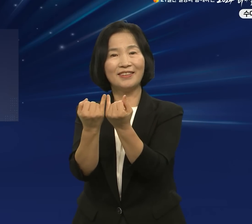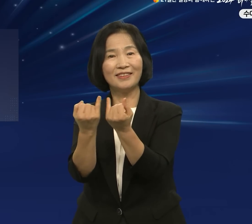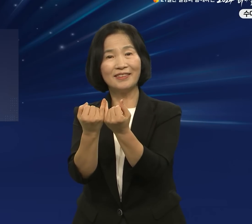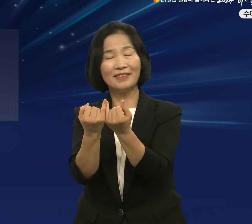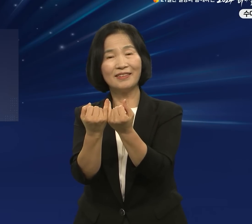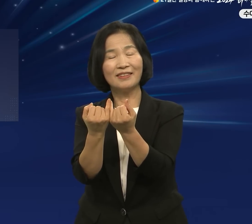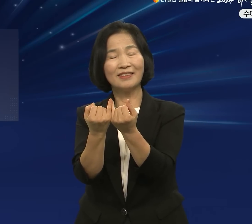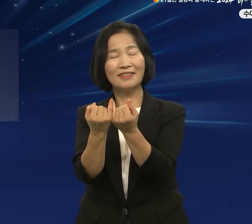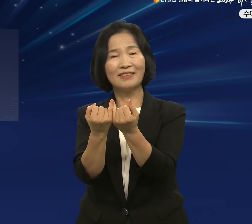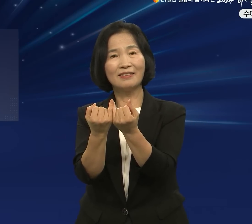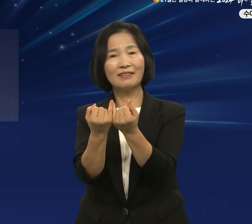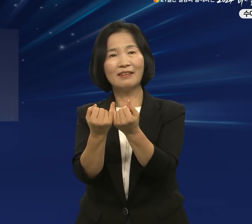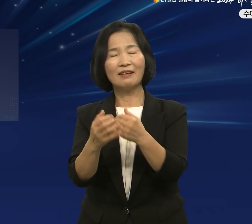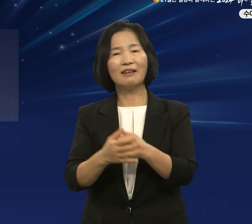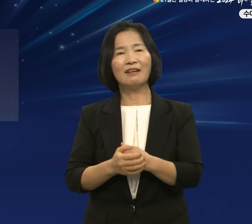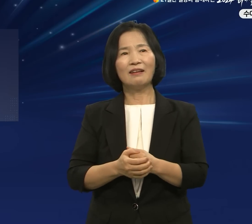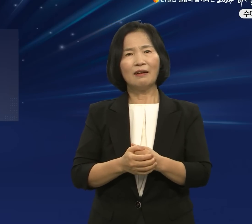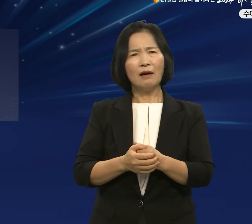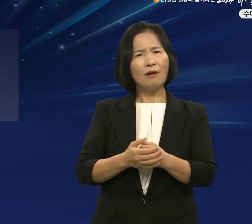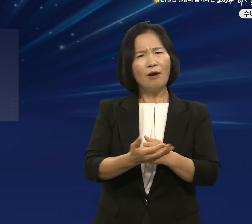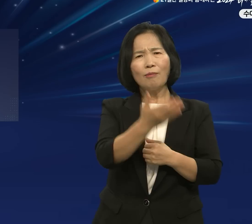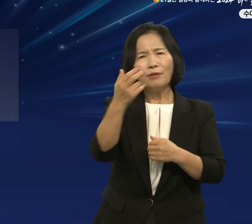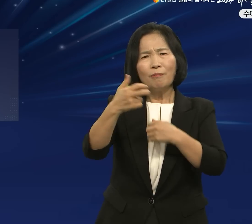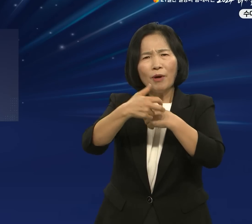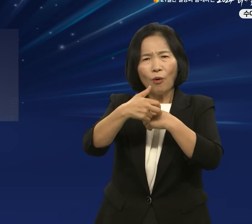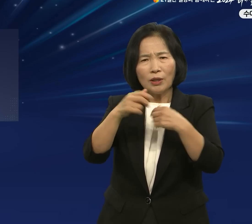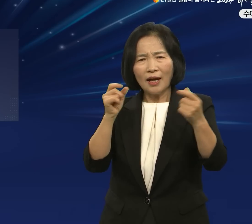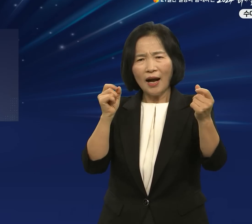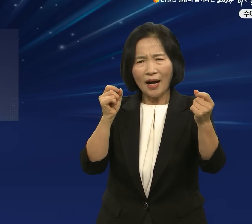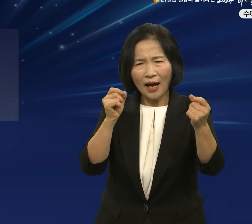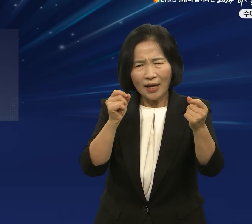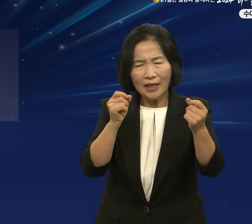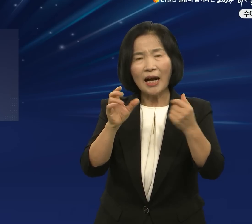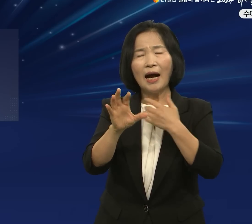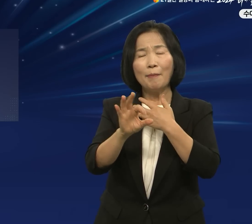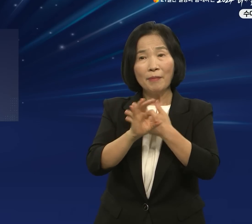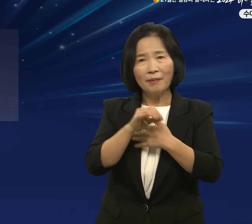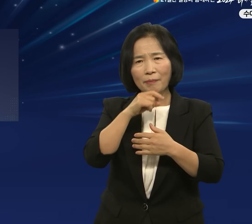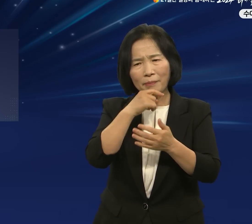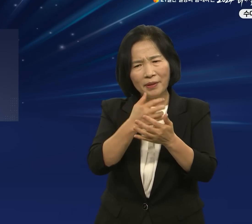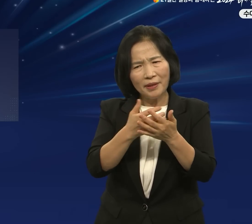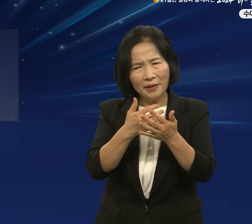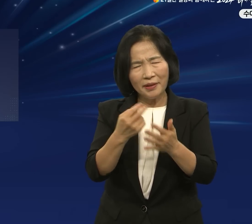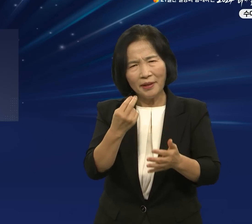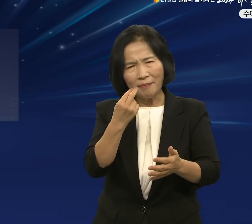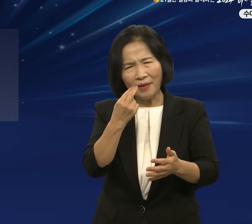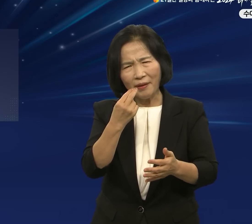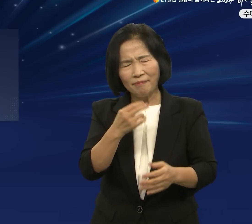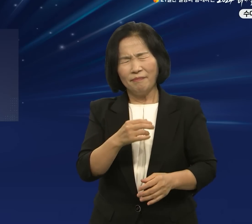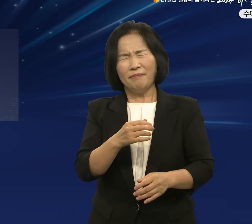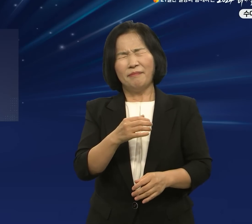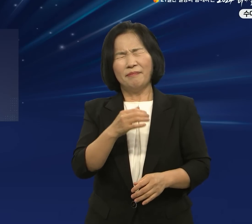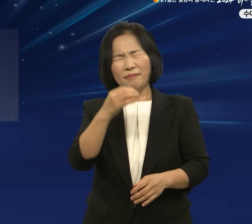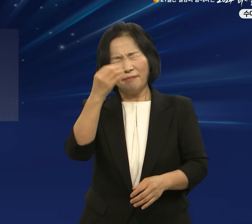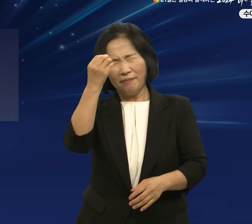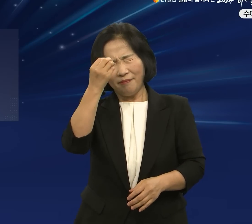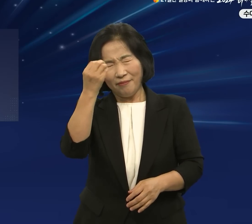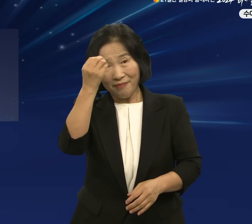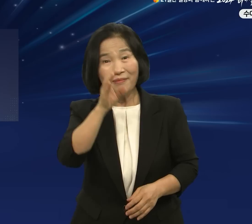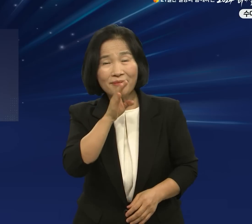병원 수술실 근처만 가도 비릿한 피냄새가 나지요. 비위를 상하게 합니다.